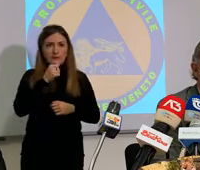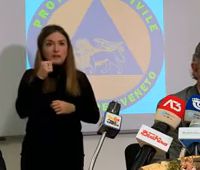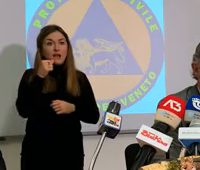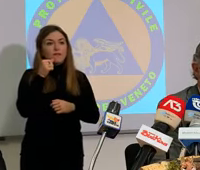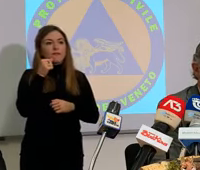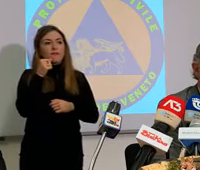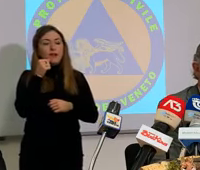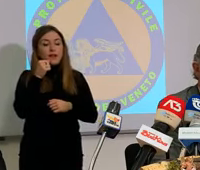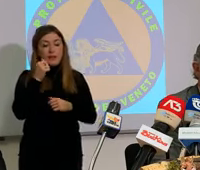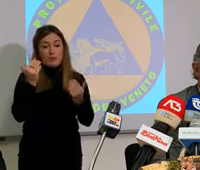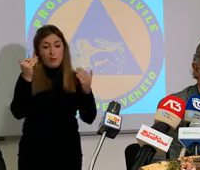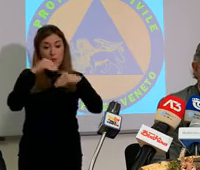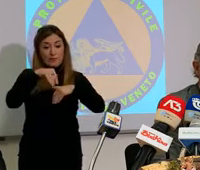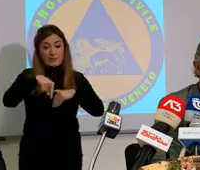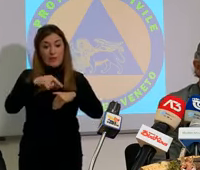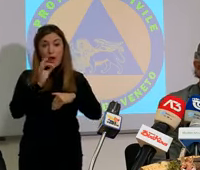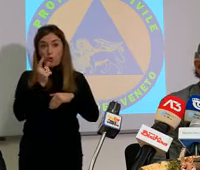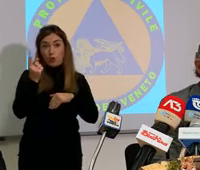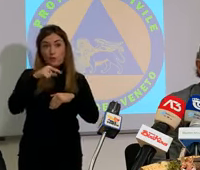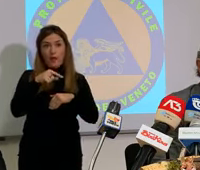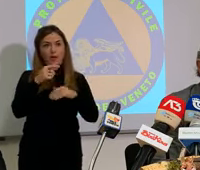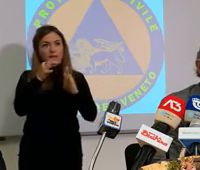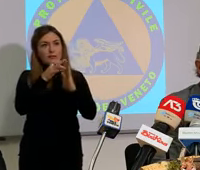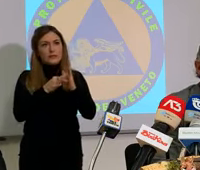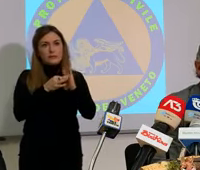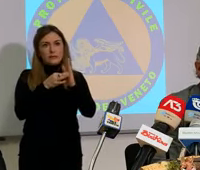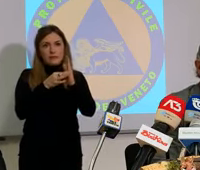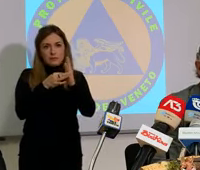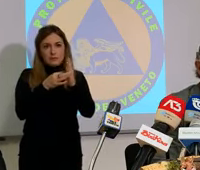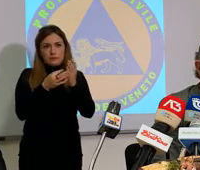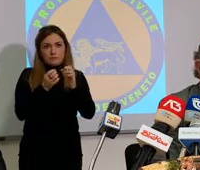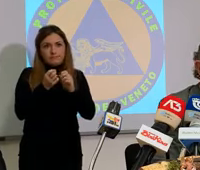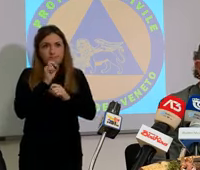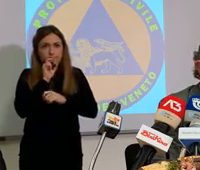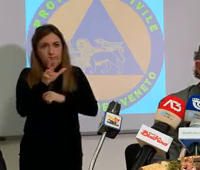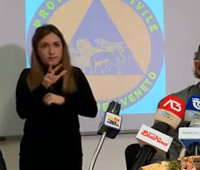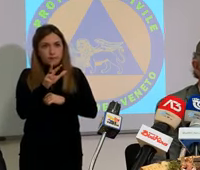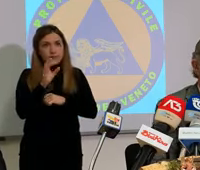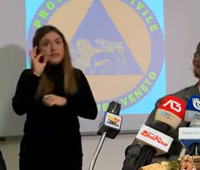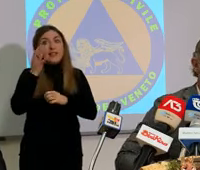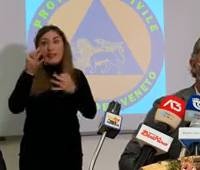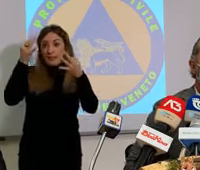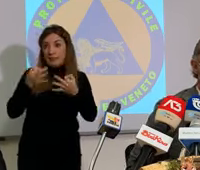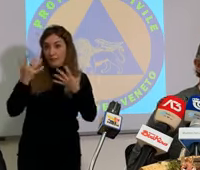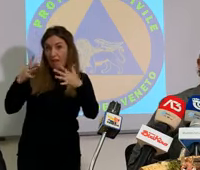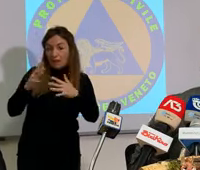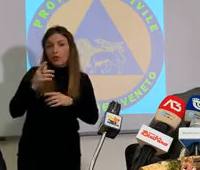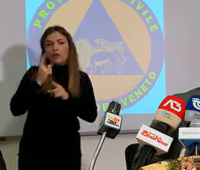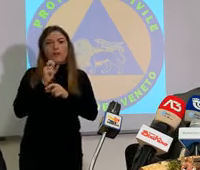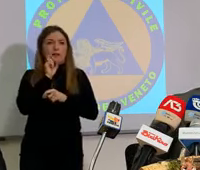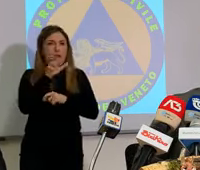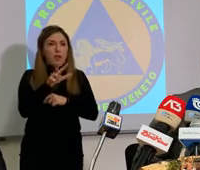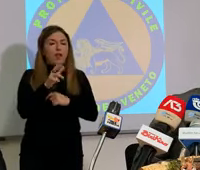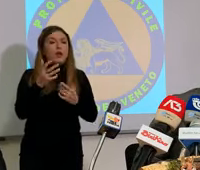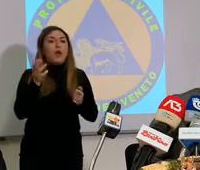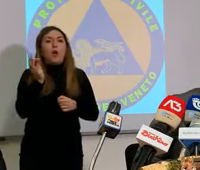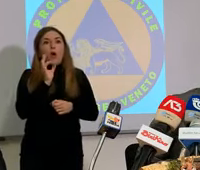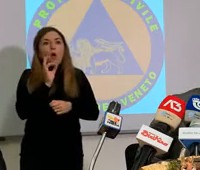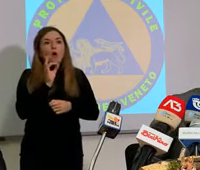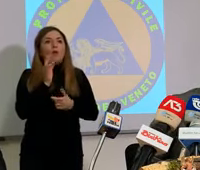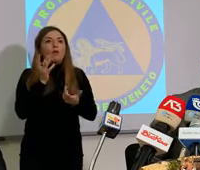che esca alla volta di stasera o domani se la vogliono fas e hanno deciso di farla se no proveremo ad